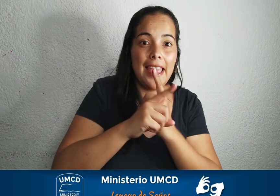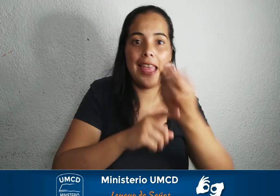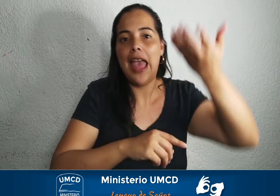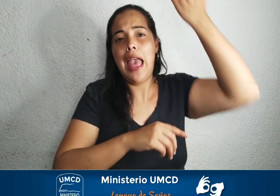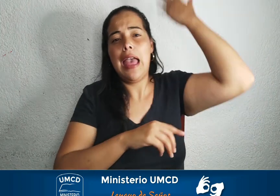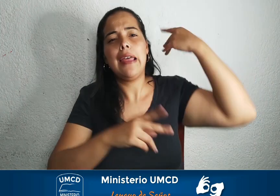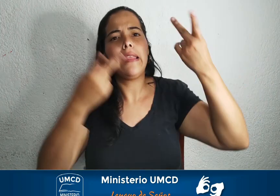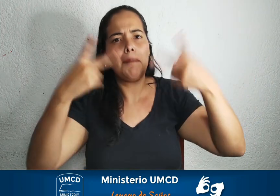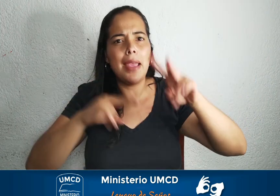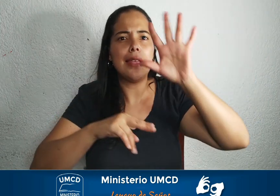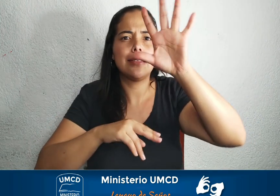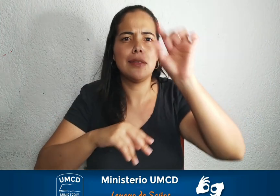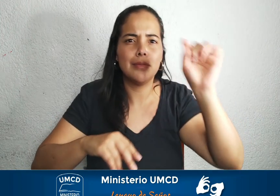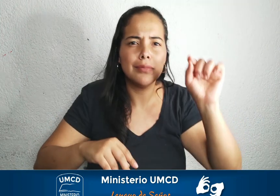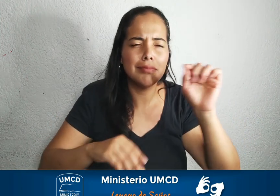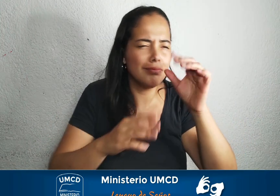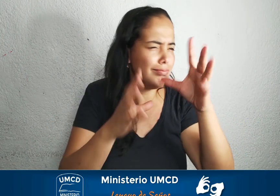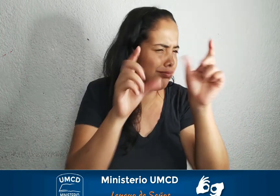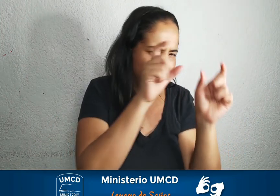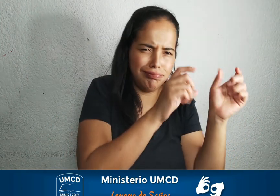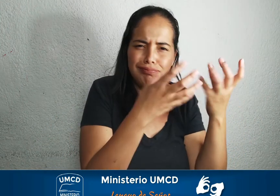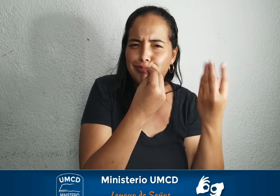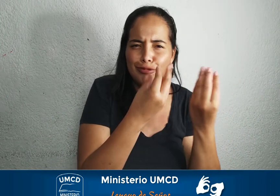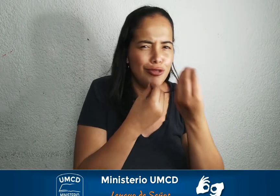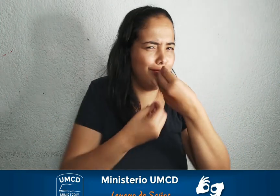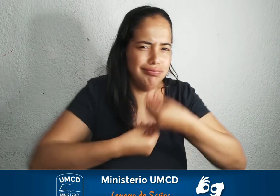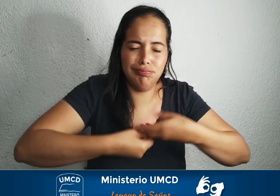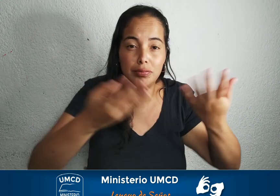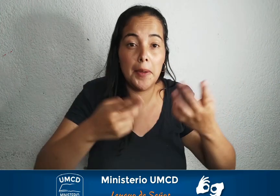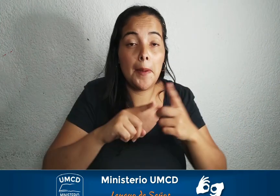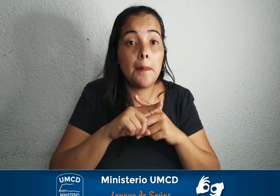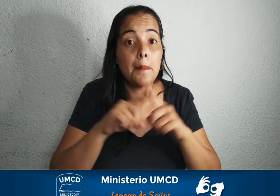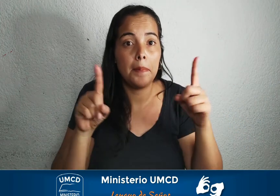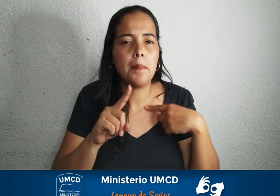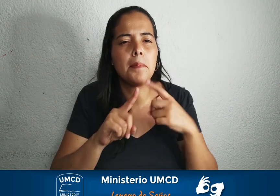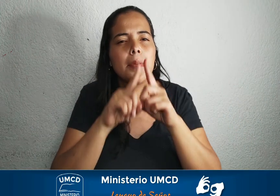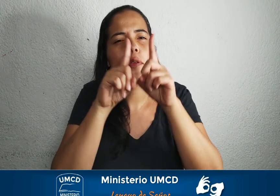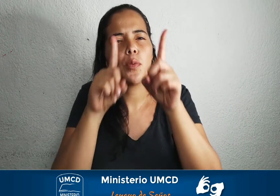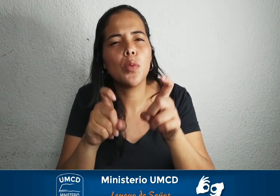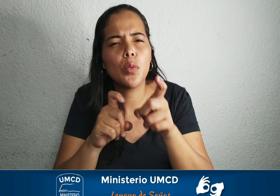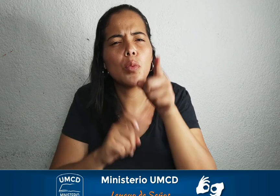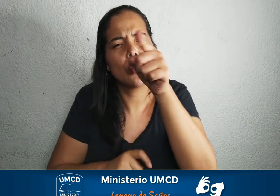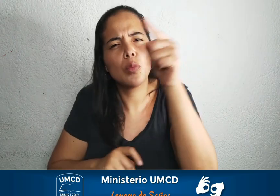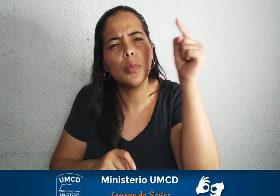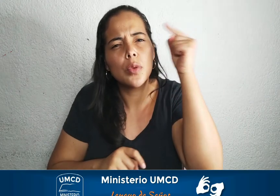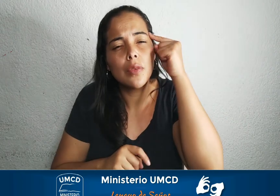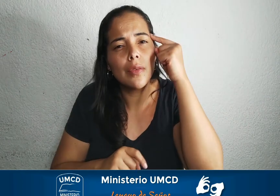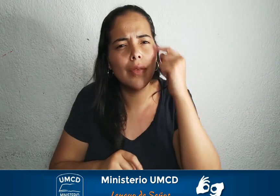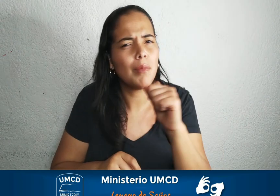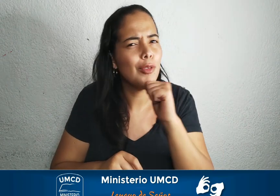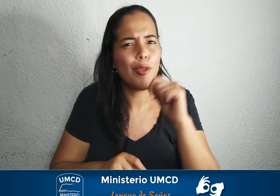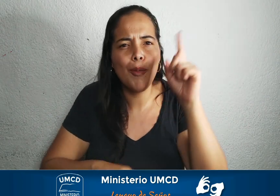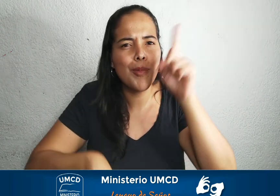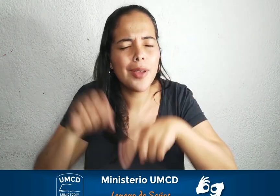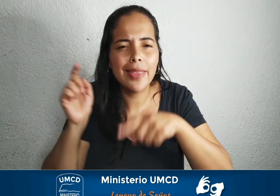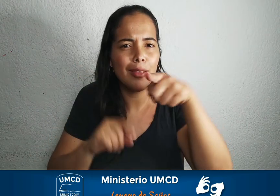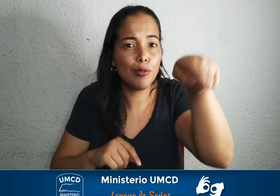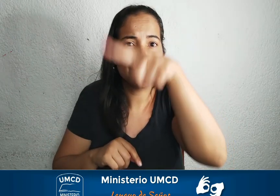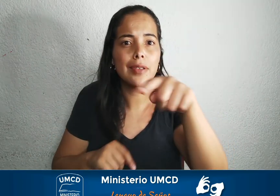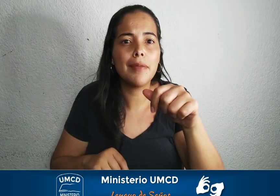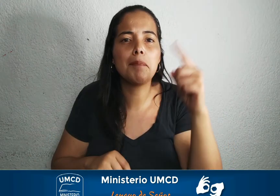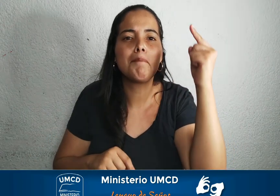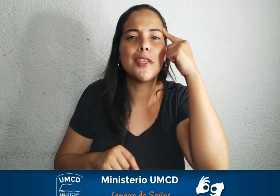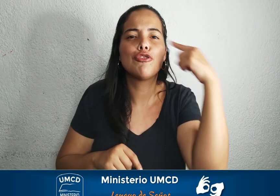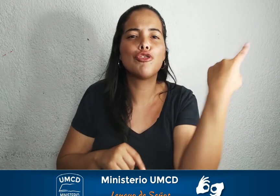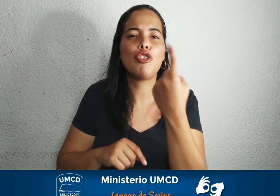a 5,000 hombres? ¿Cuánto sobró de ambos eventos? El Señor Jesucristo les estaba diciendo: no pueden